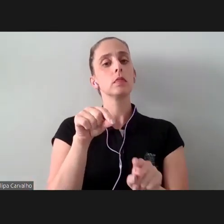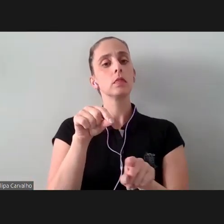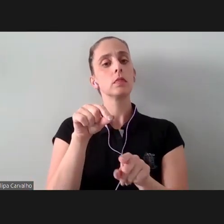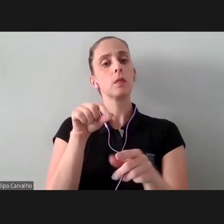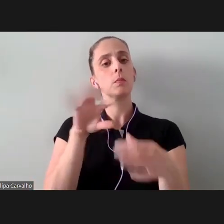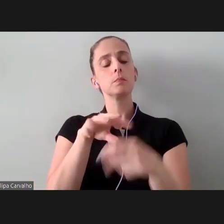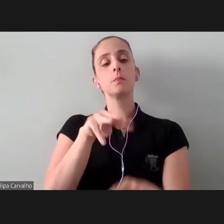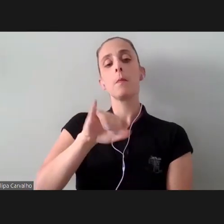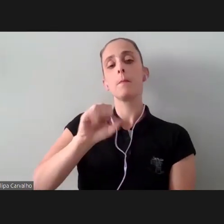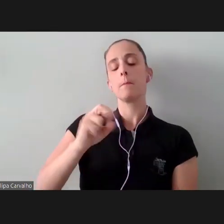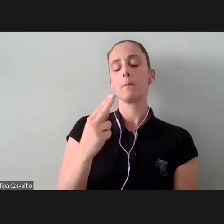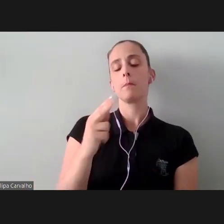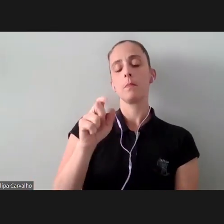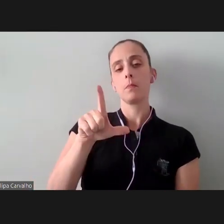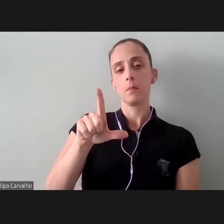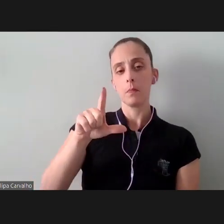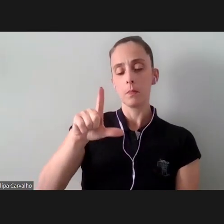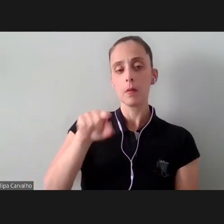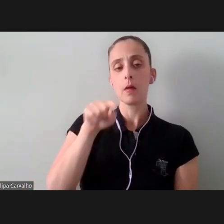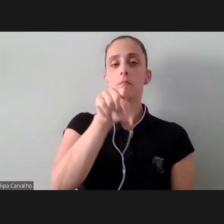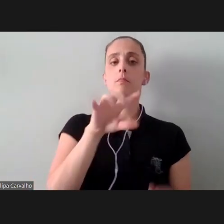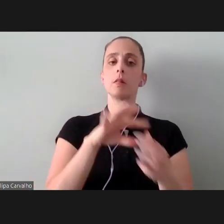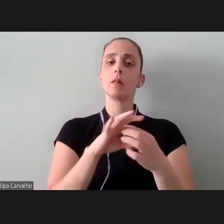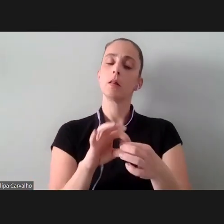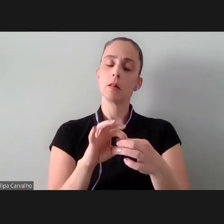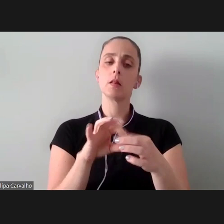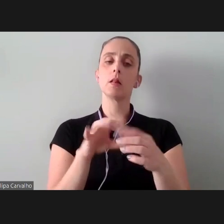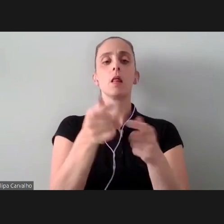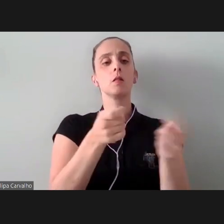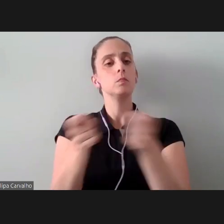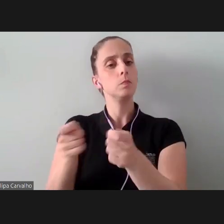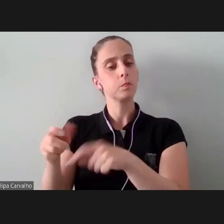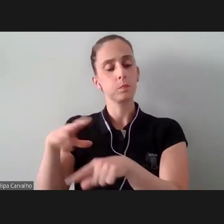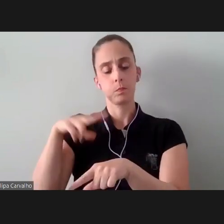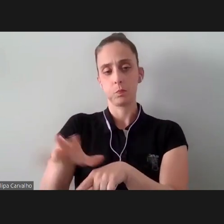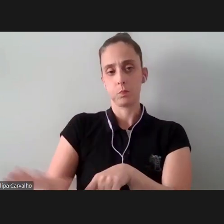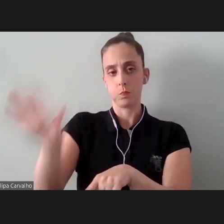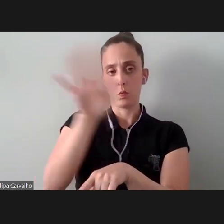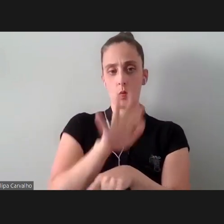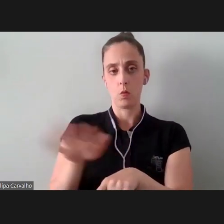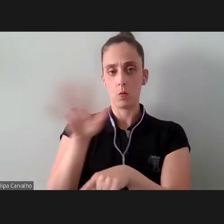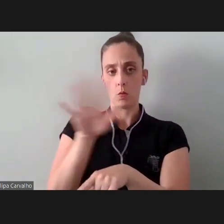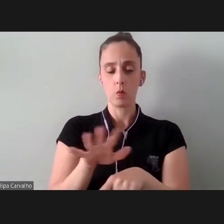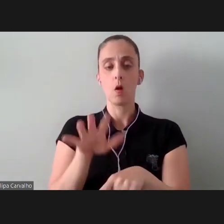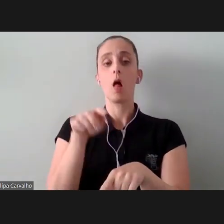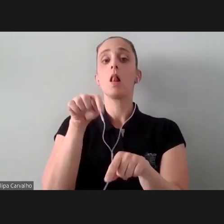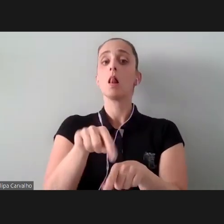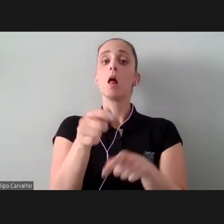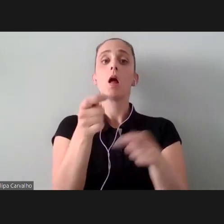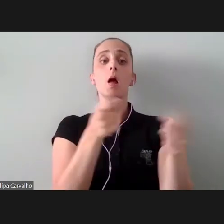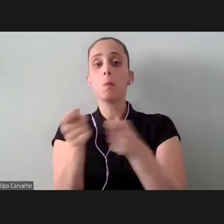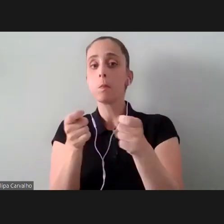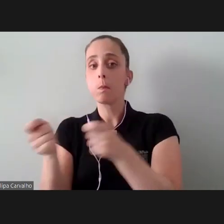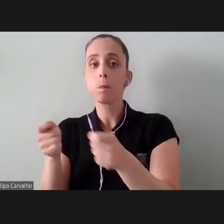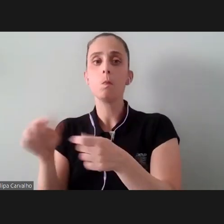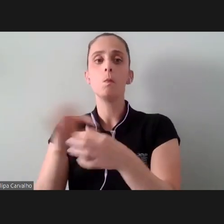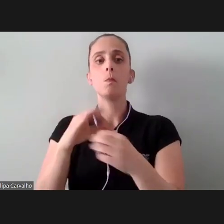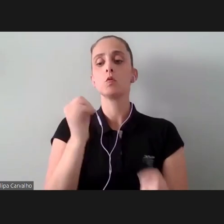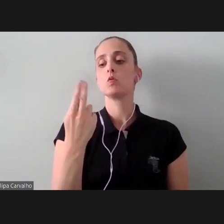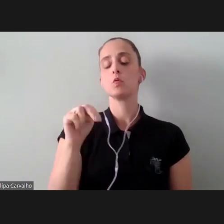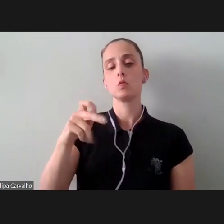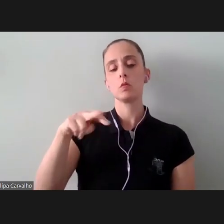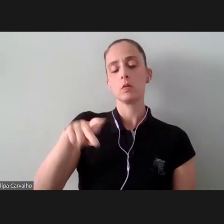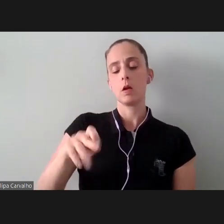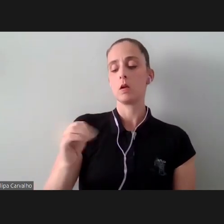Diretivo do Instituto Nacional de Administração, IP, de Portugal. Para moderar o debate, temos connosco Susana Sobral, da Direção de Serviços